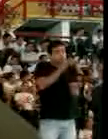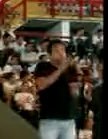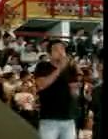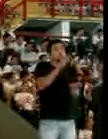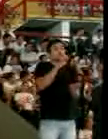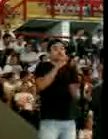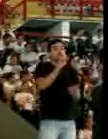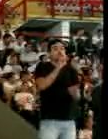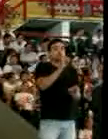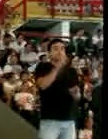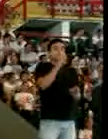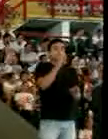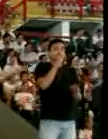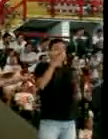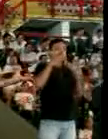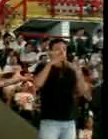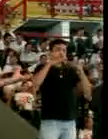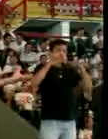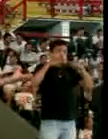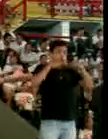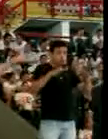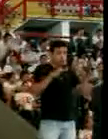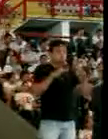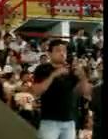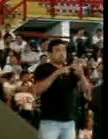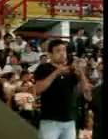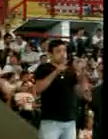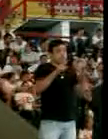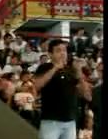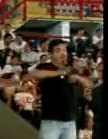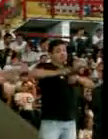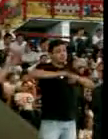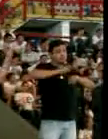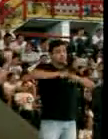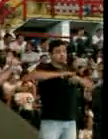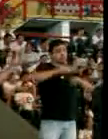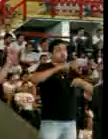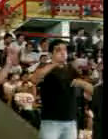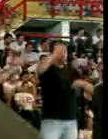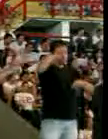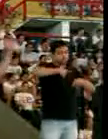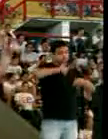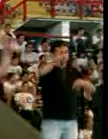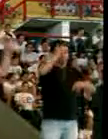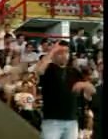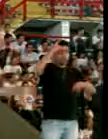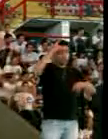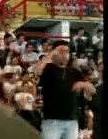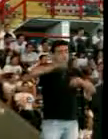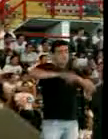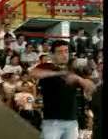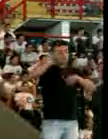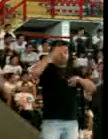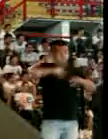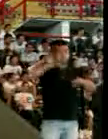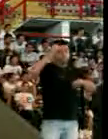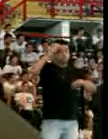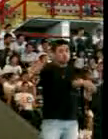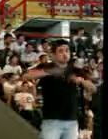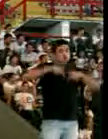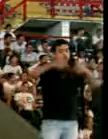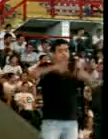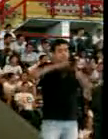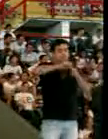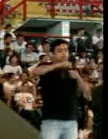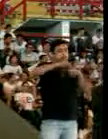causa a natureza e, sobretudo, a ação do homem, a ação